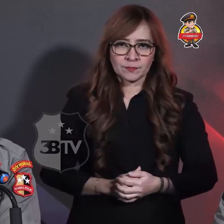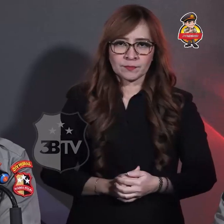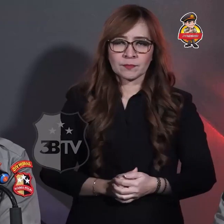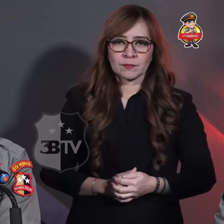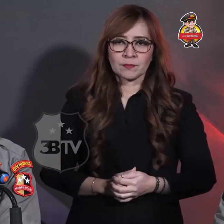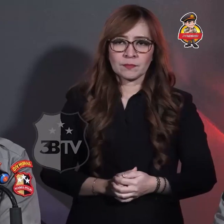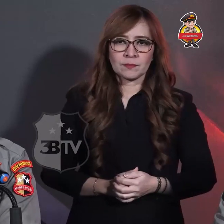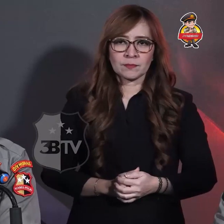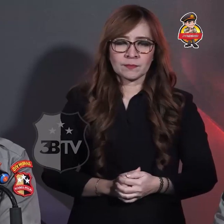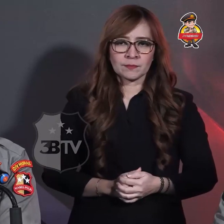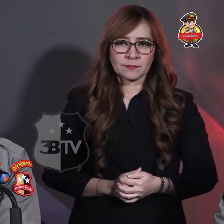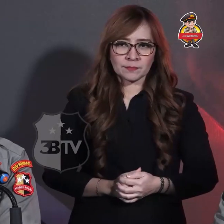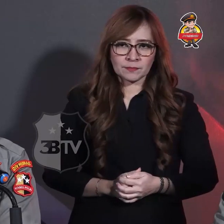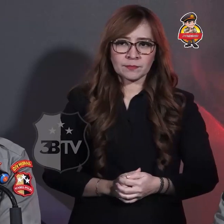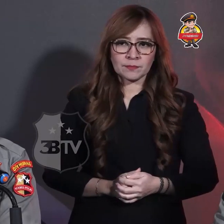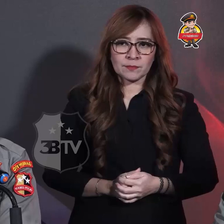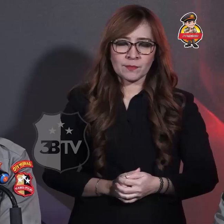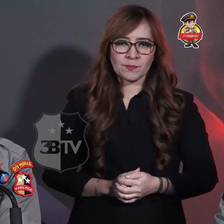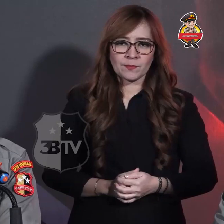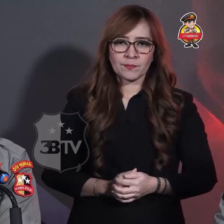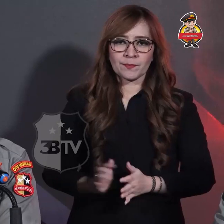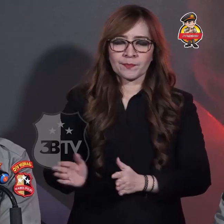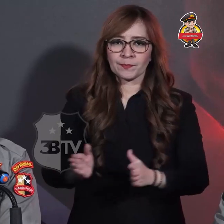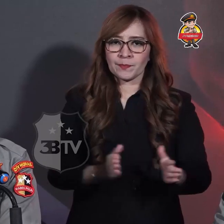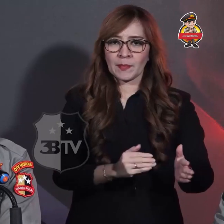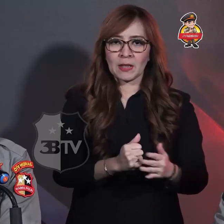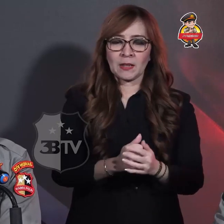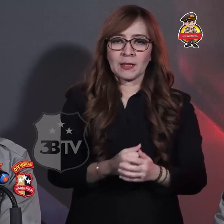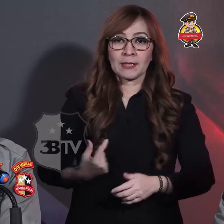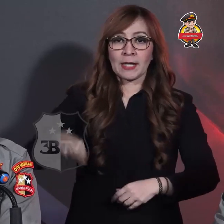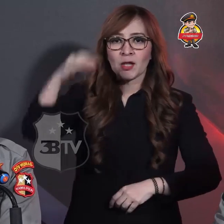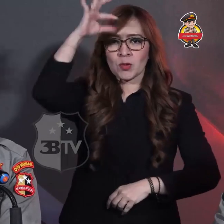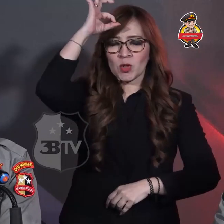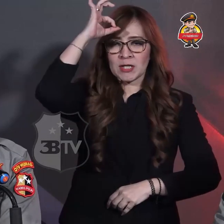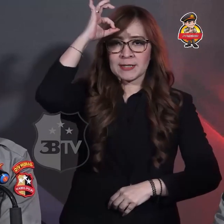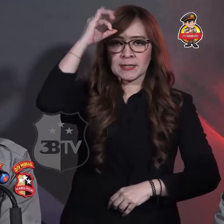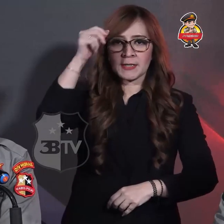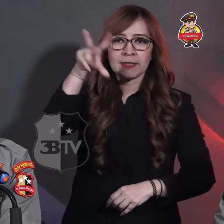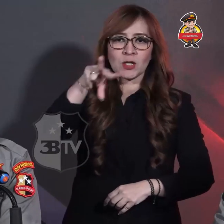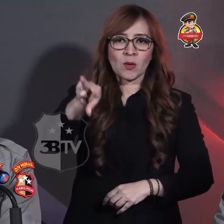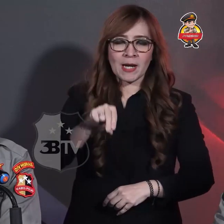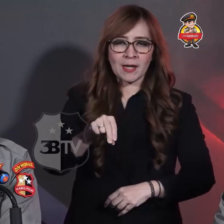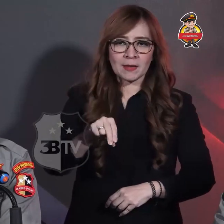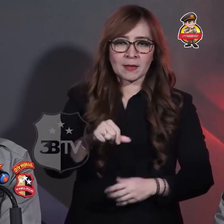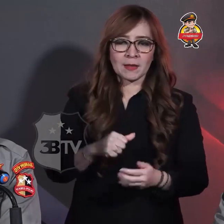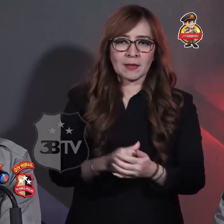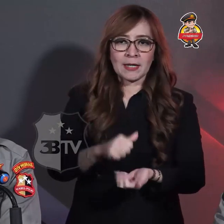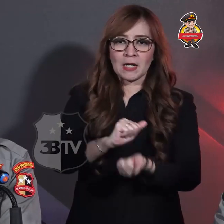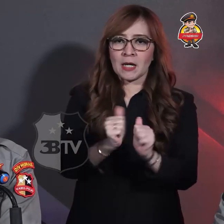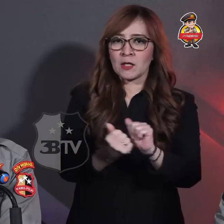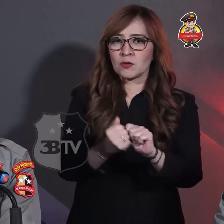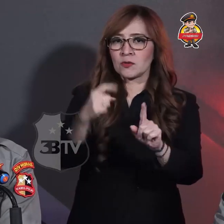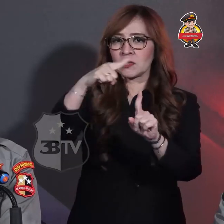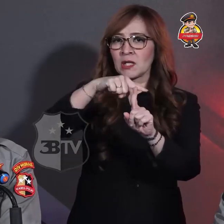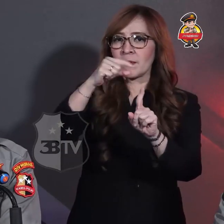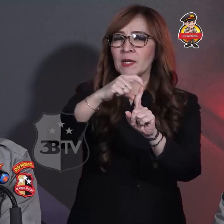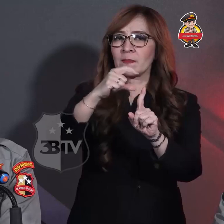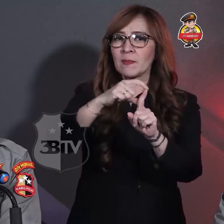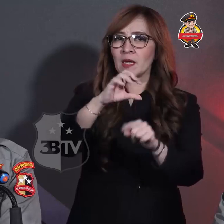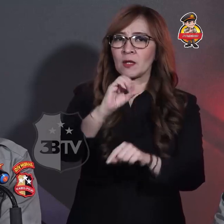Kemudian di Polda Jabar, ya, penanganan kasus perdagangan orang